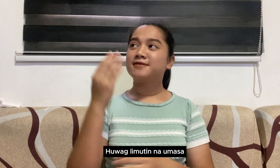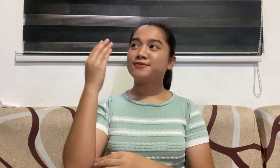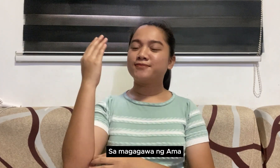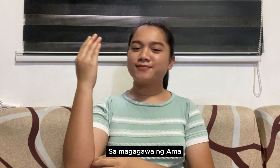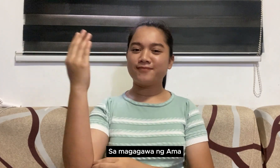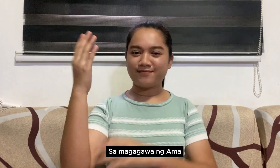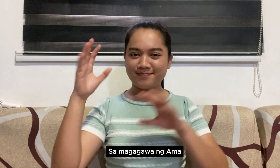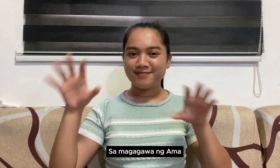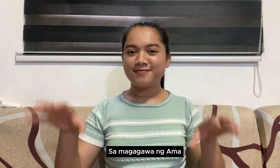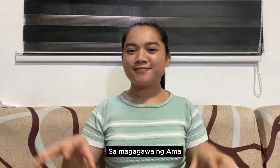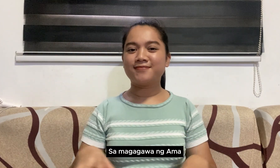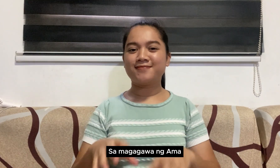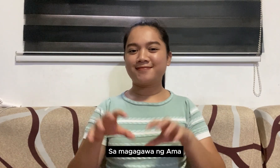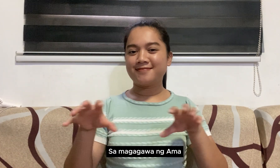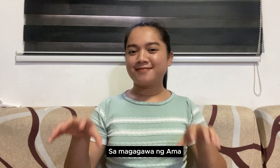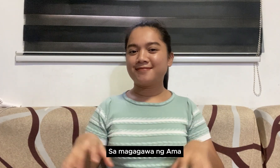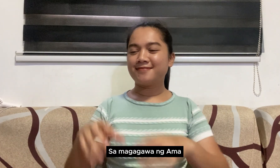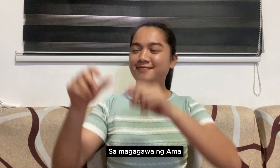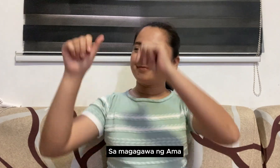sa magagawa ng Ama.